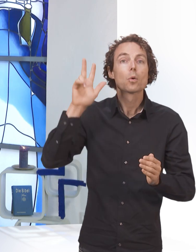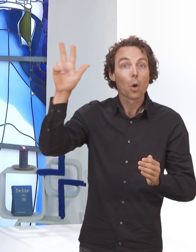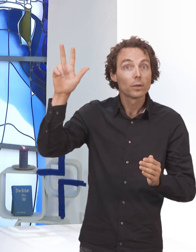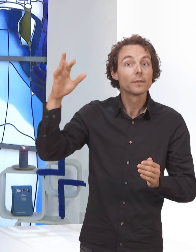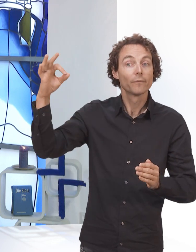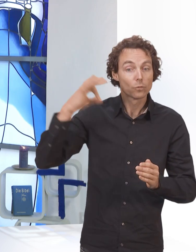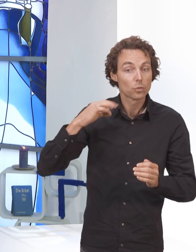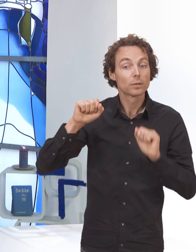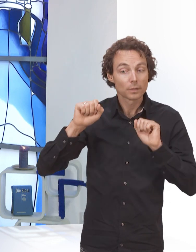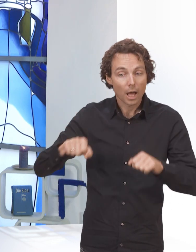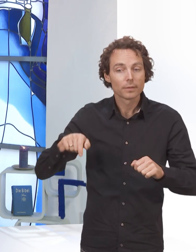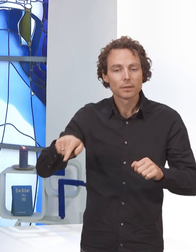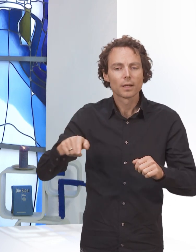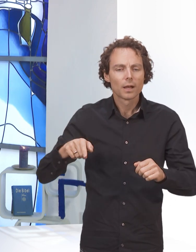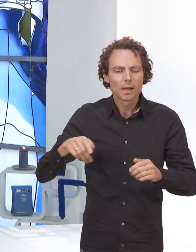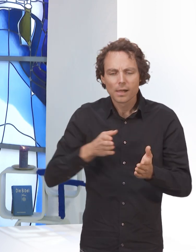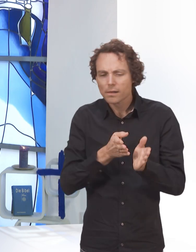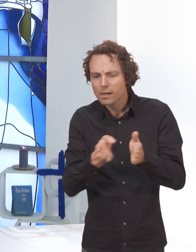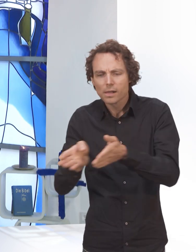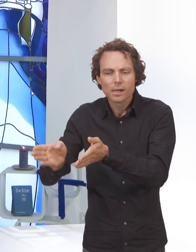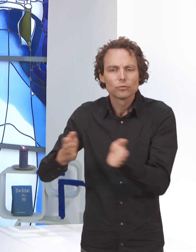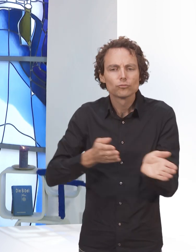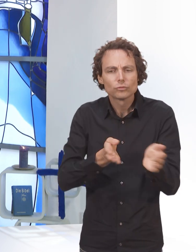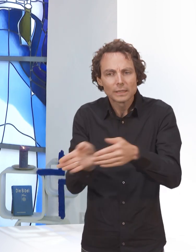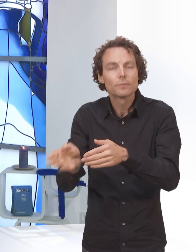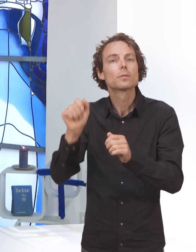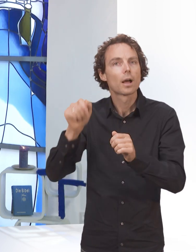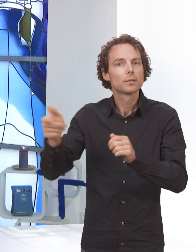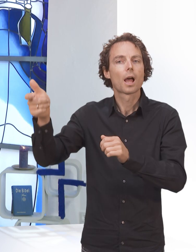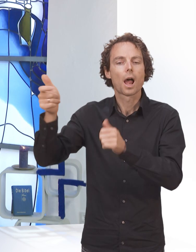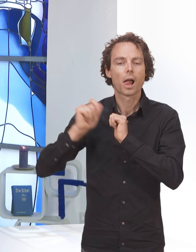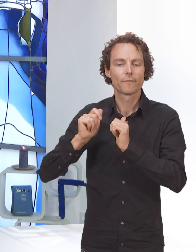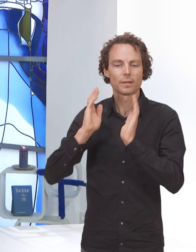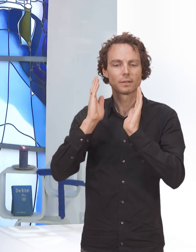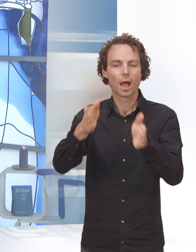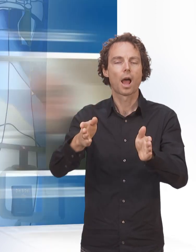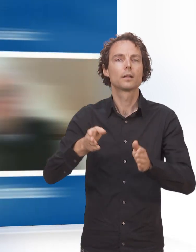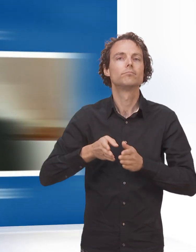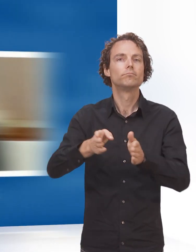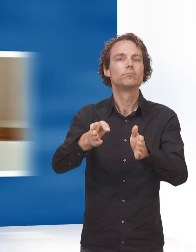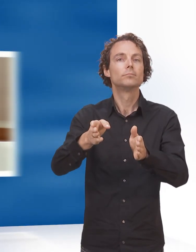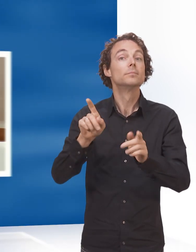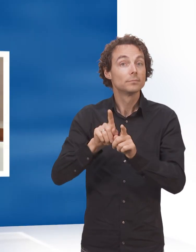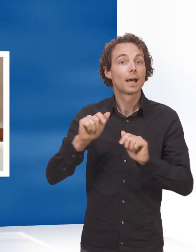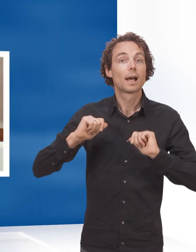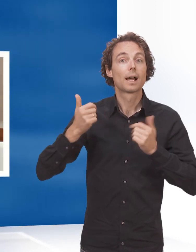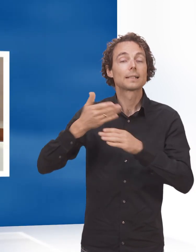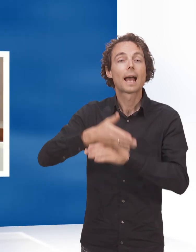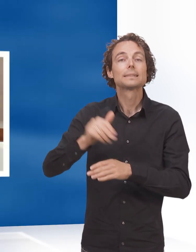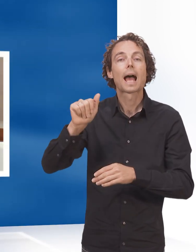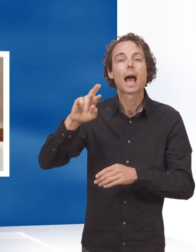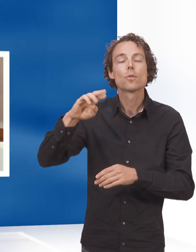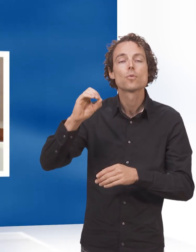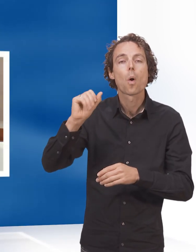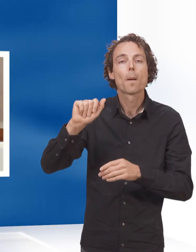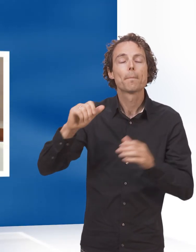krummen Linien gerade. Das hat auch unser heutiger Gast erlebt, Arno Backhaus. Nicht zum ersten Mal